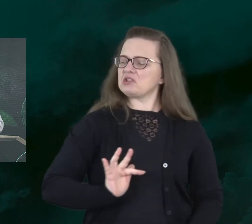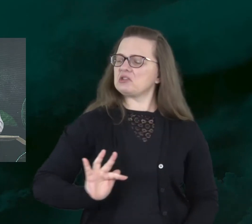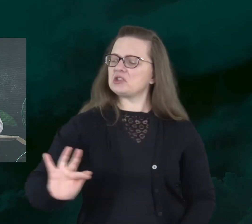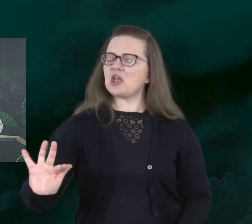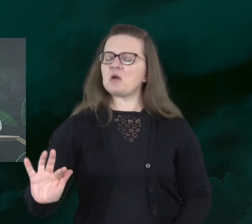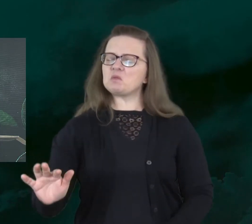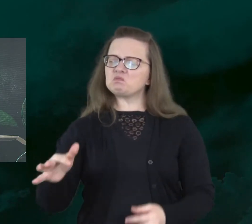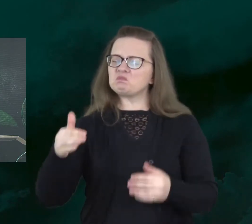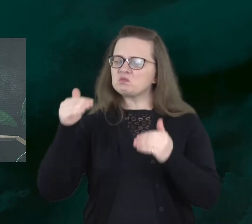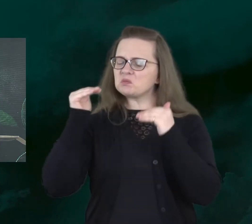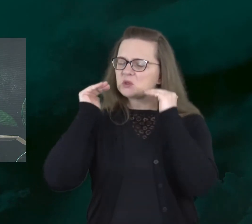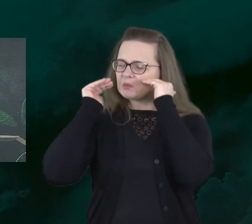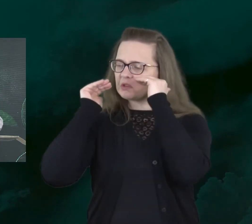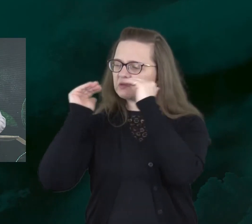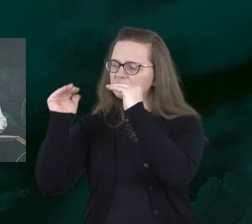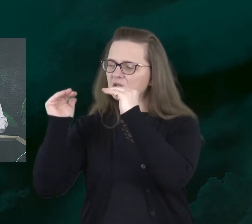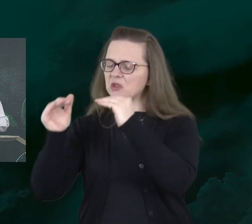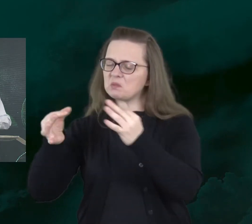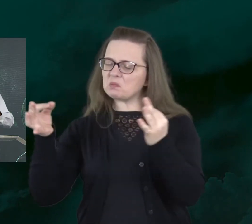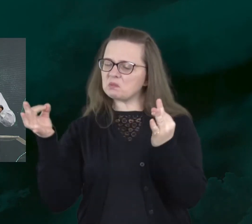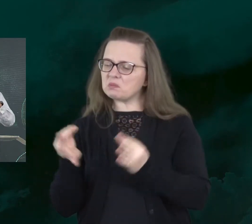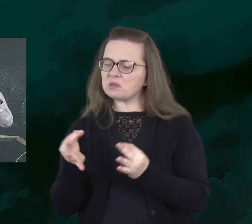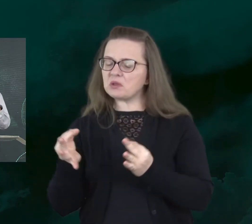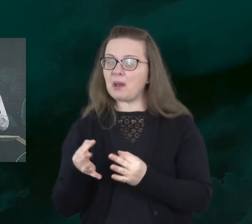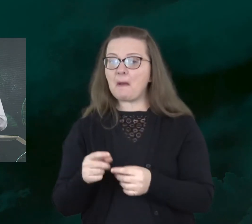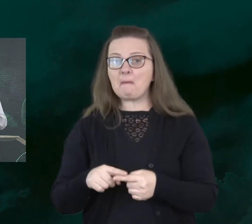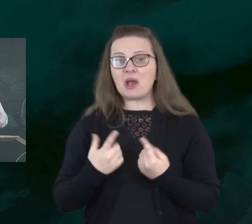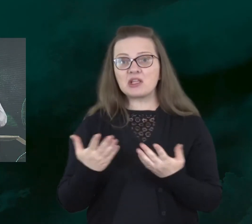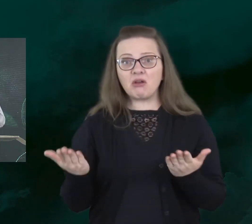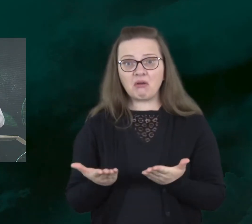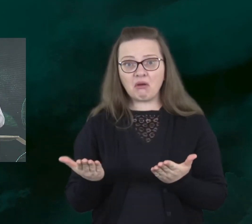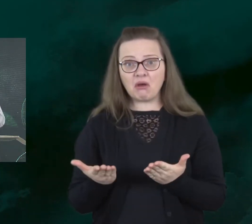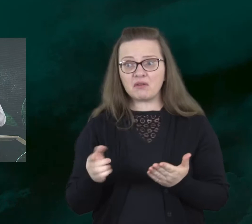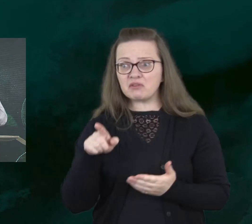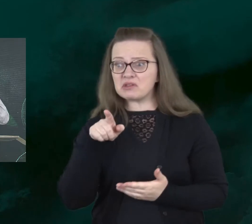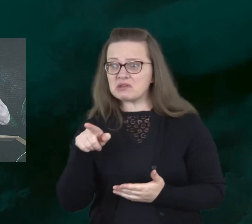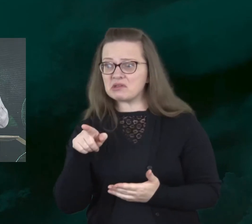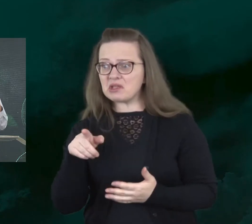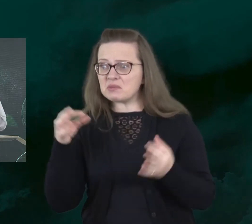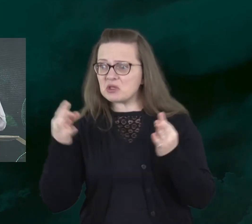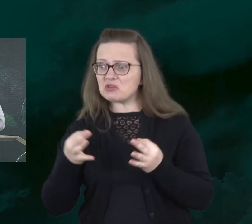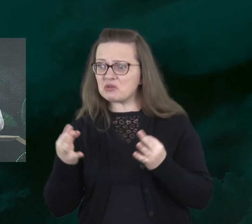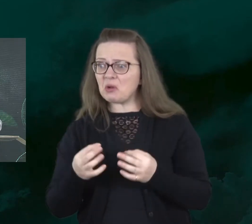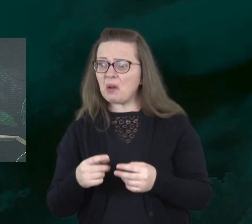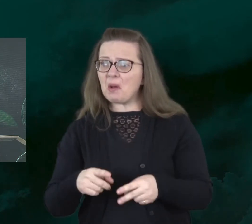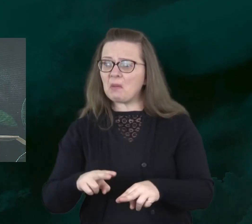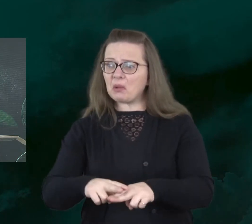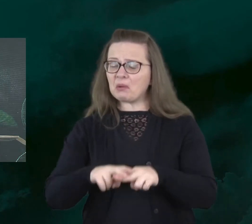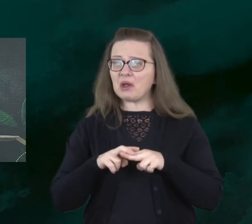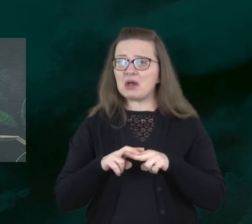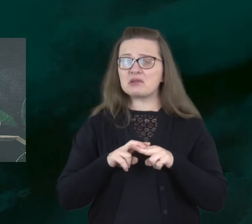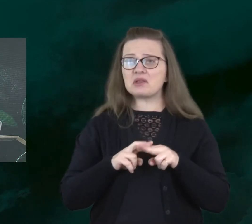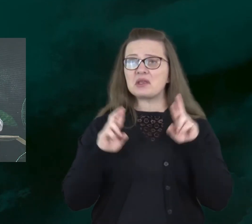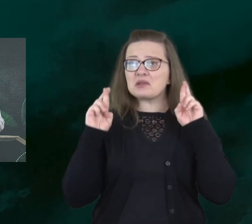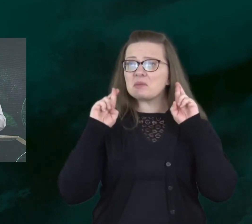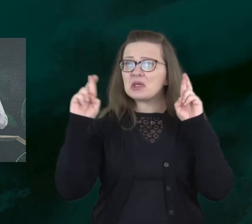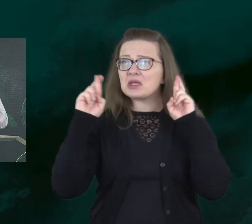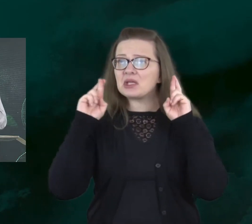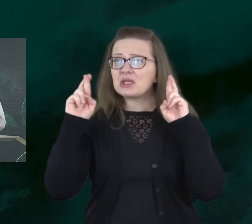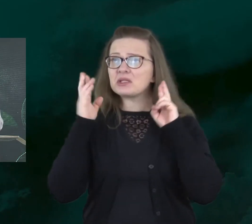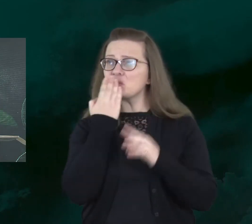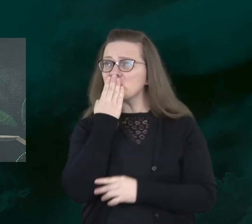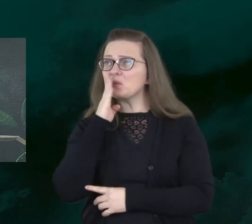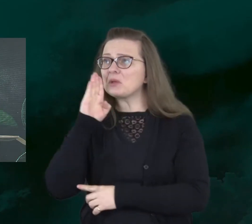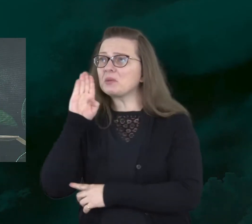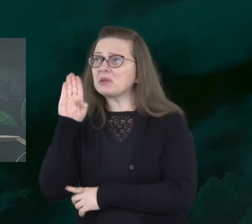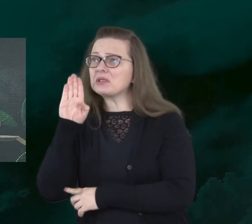da nossa religião. E agora estou sendo julgado por causa da esperança da promessa que por Deus foi feita